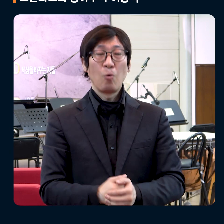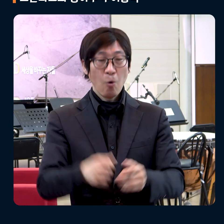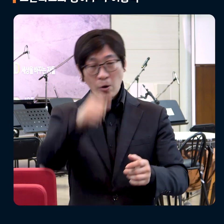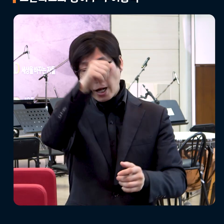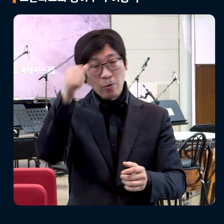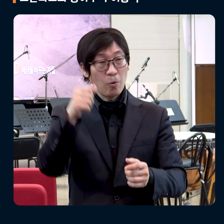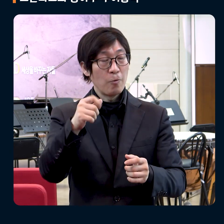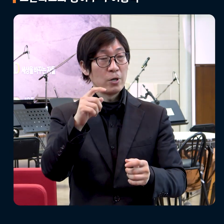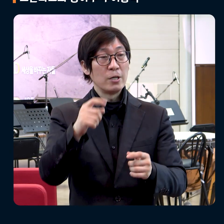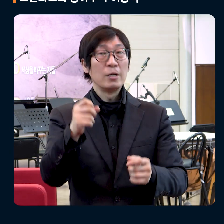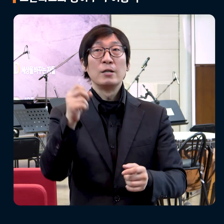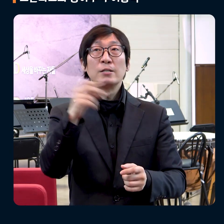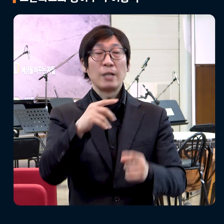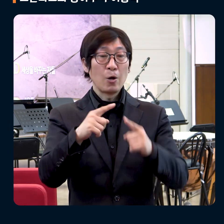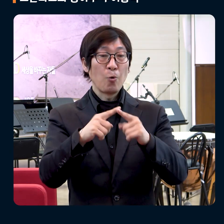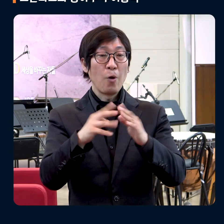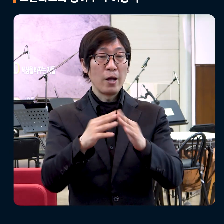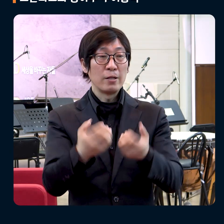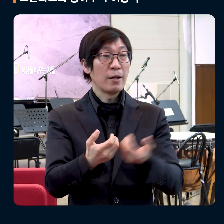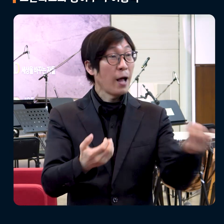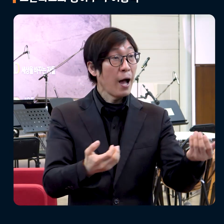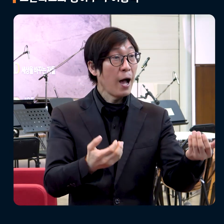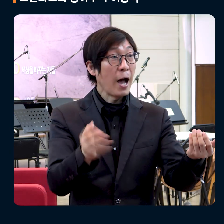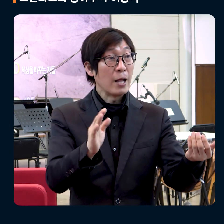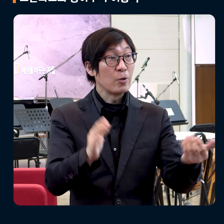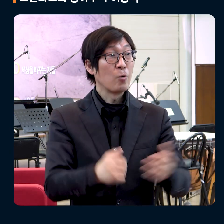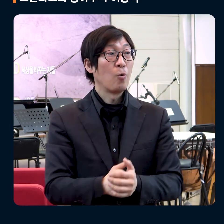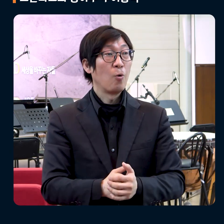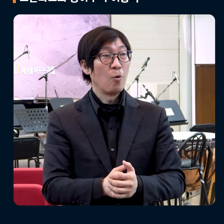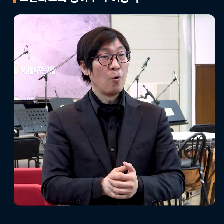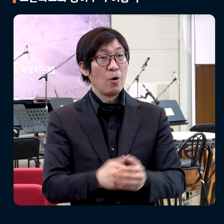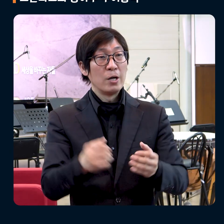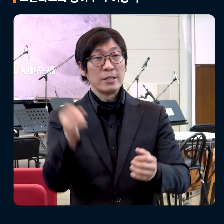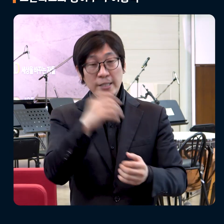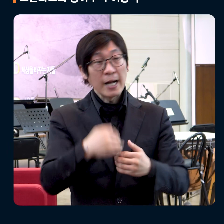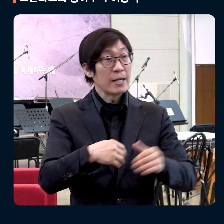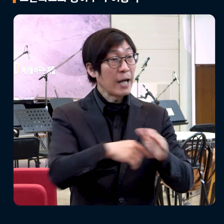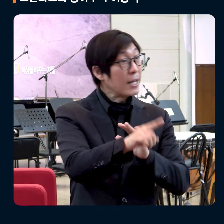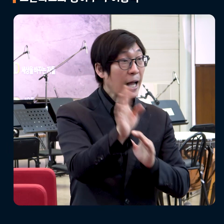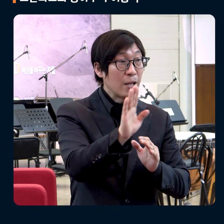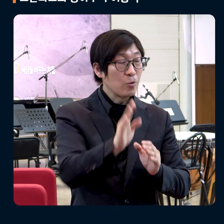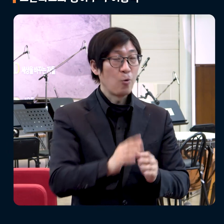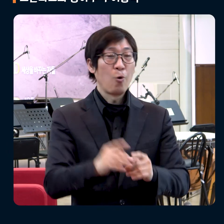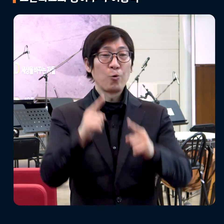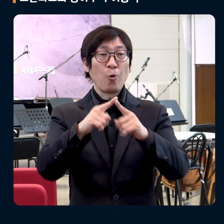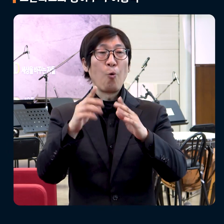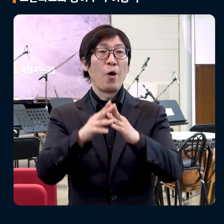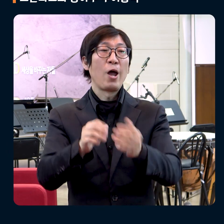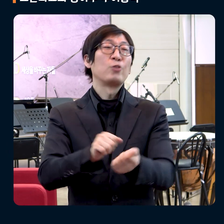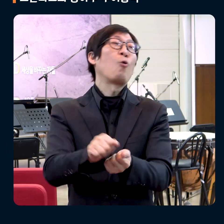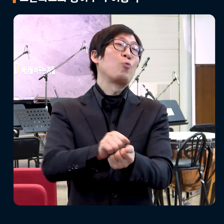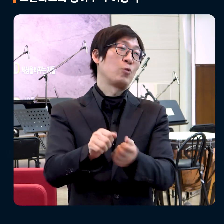여러분 그냥 교회를 떠나신 게 아니고 내가 해야 될 일이 있습니다 하고 교회 청소를 하셨어요.